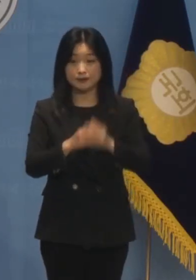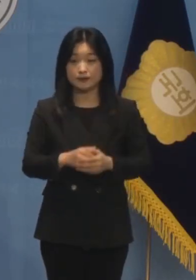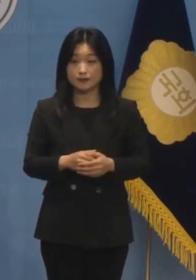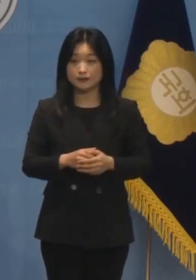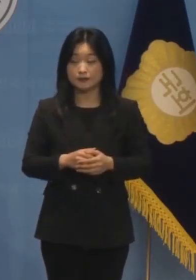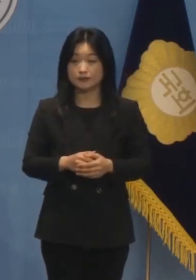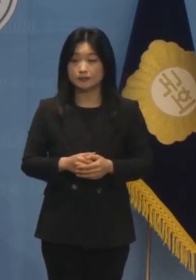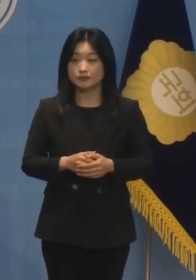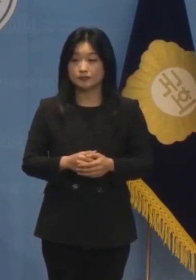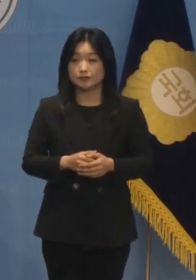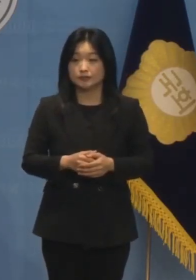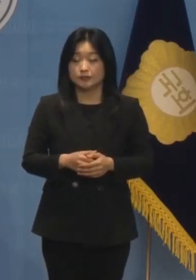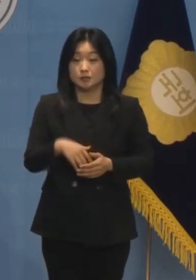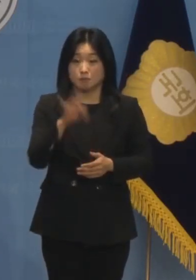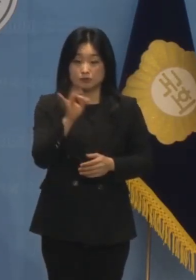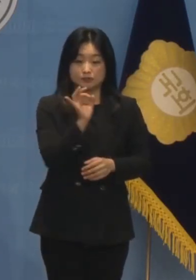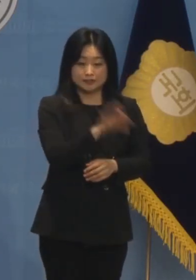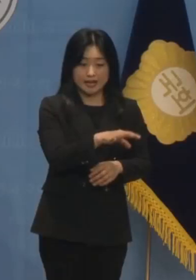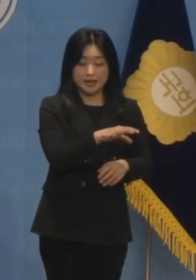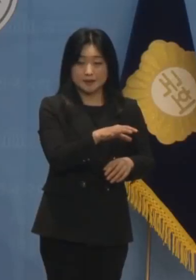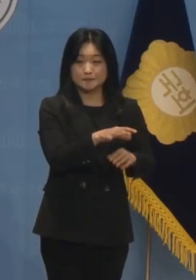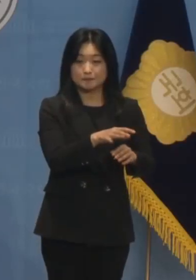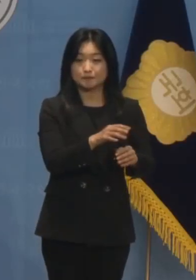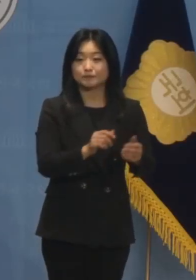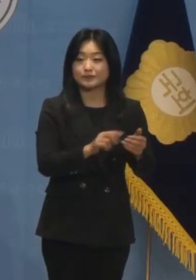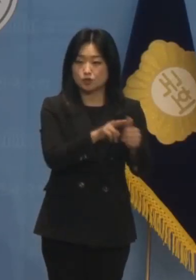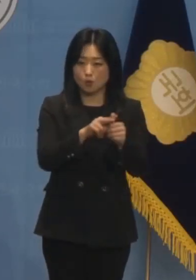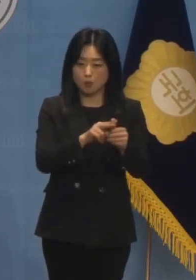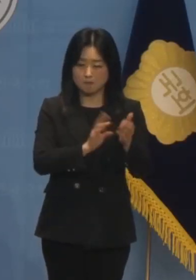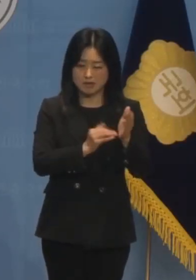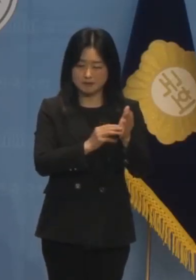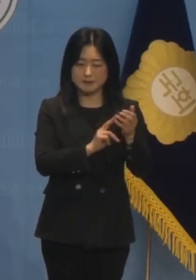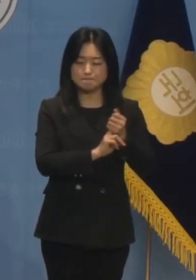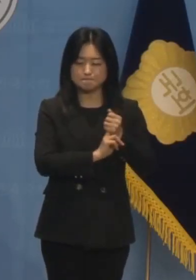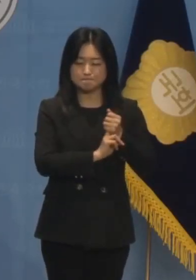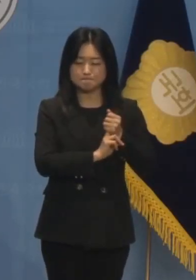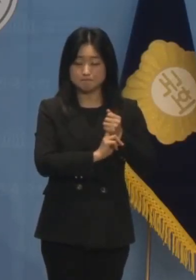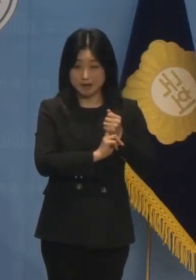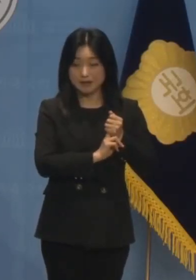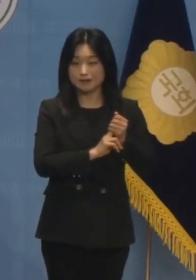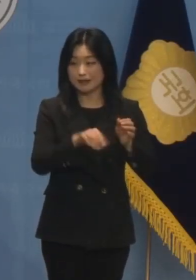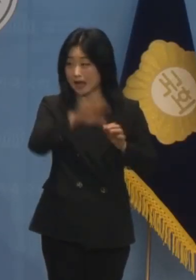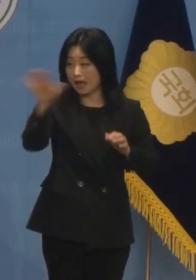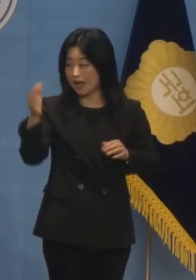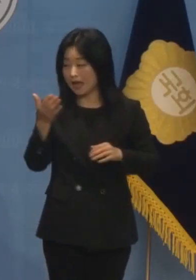전형적인 선행매매, 미공개 정보 이용을 넘어서는 것으로 보입니다.